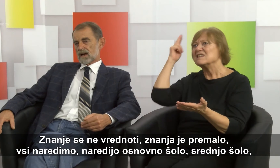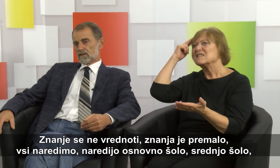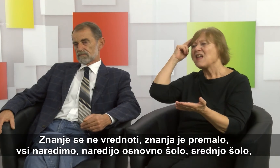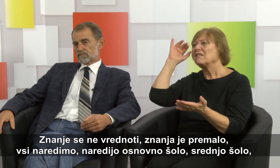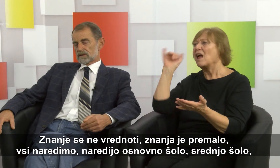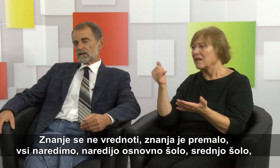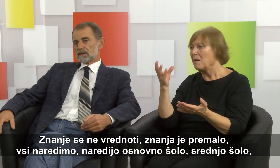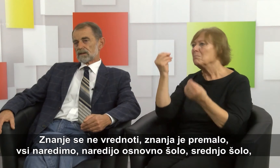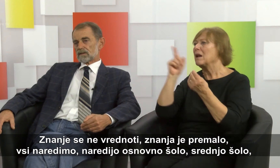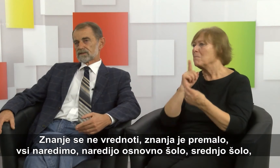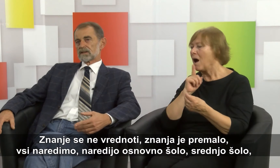premalo. Vsi